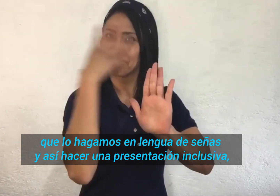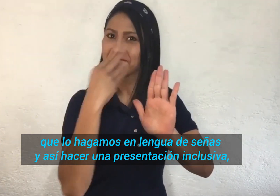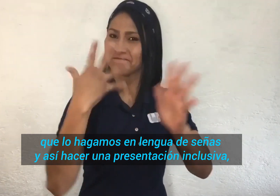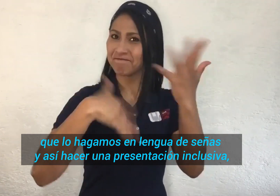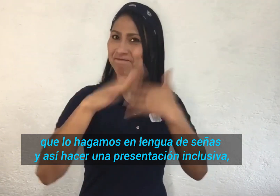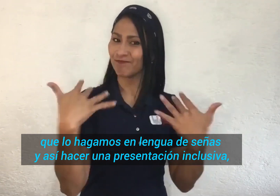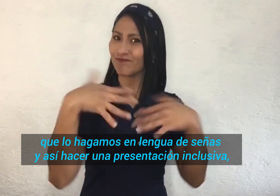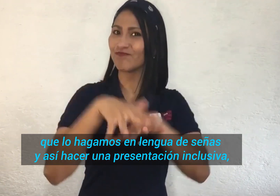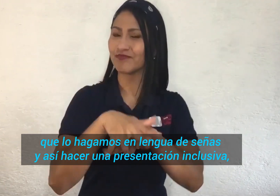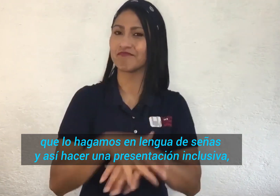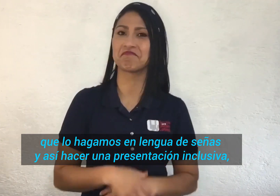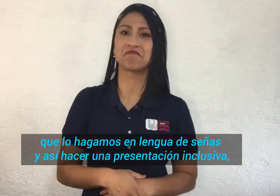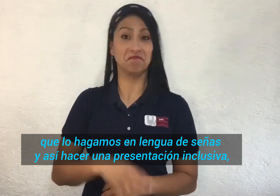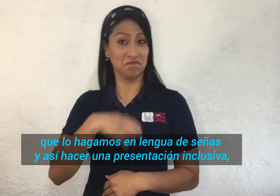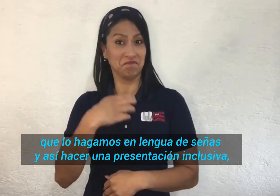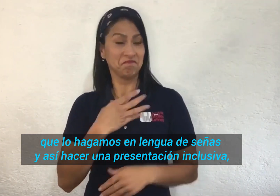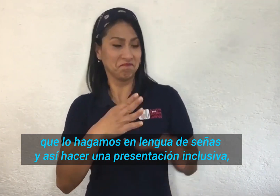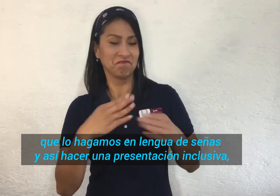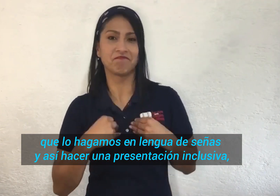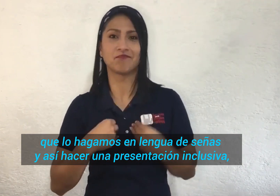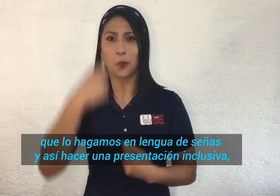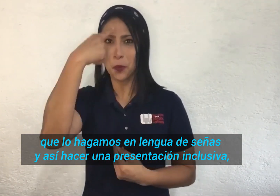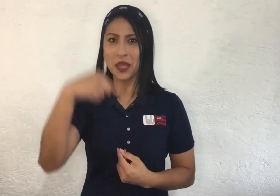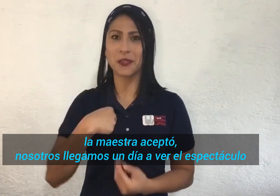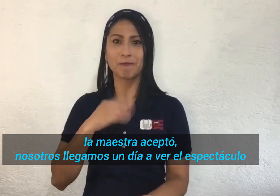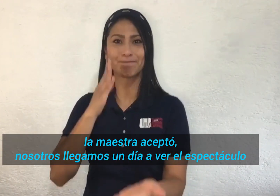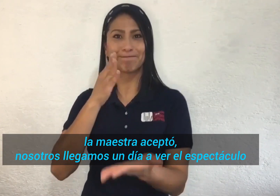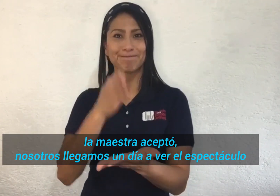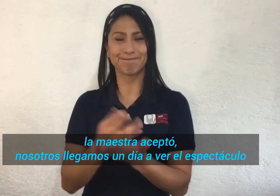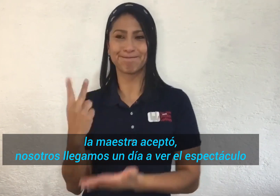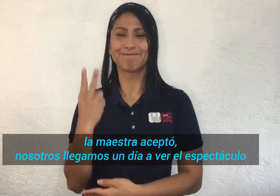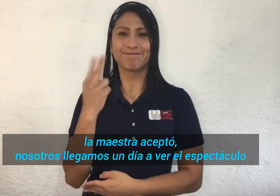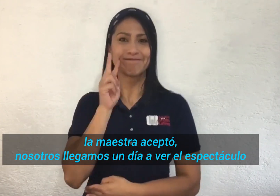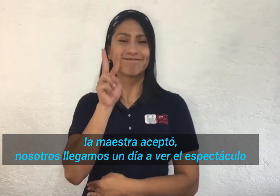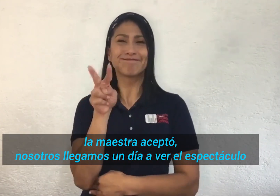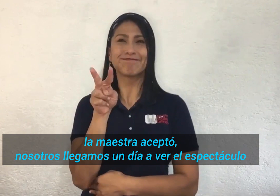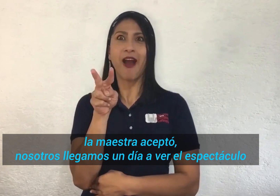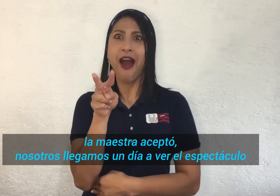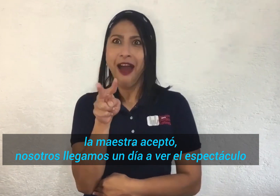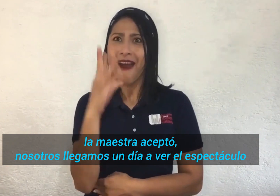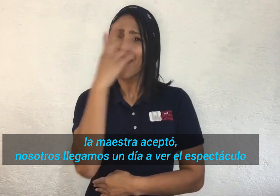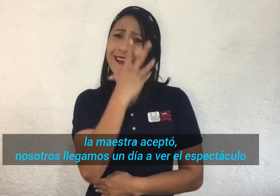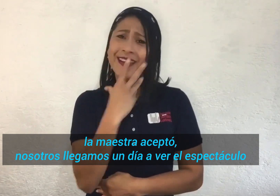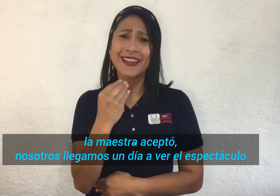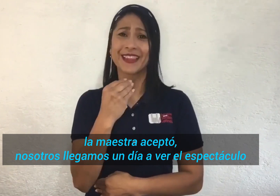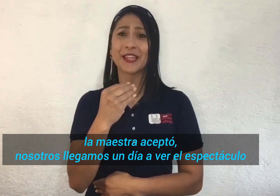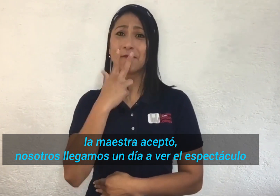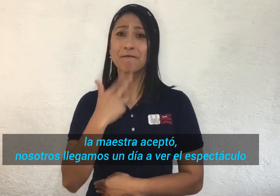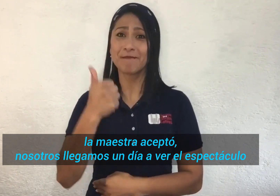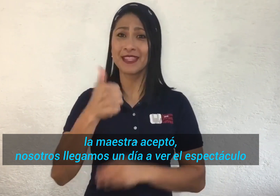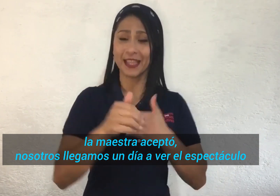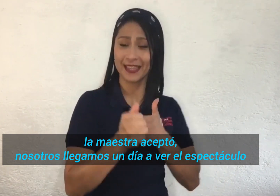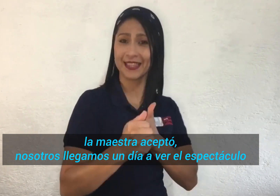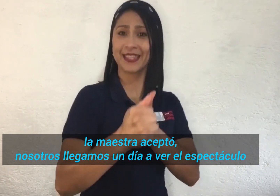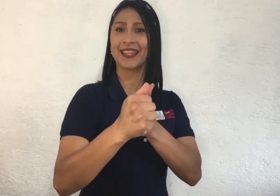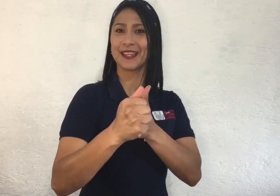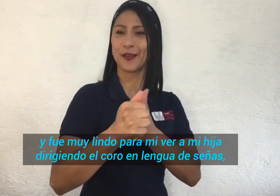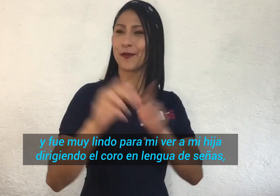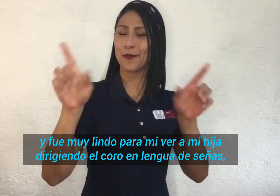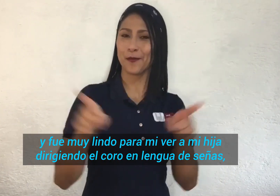señas y así hacer una presentación inclusiva. La maestra aceptó. Nosotros llegamos un día a ver el espectáculo y fue muy lindo